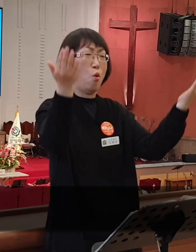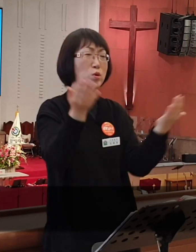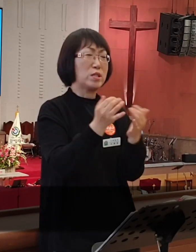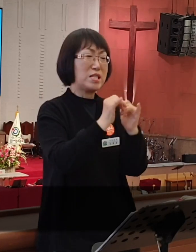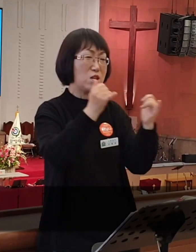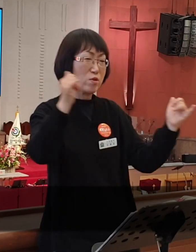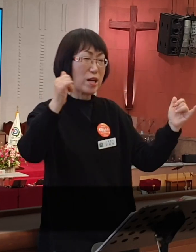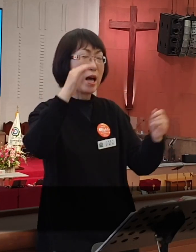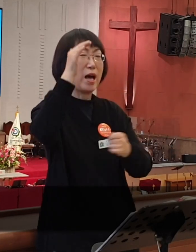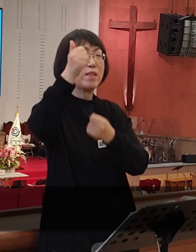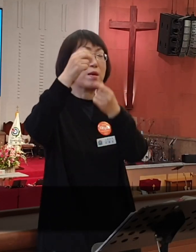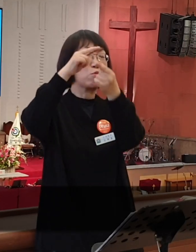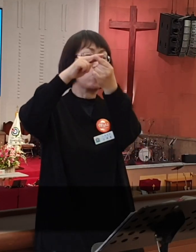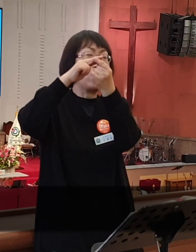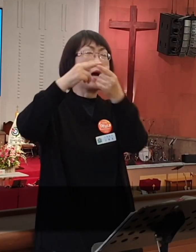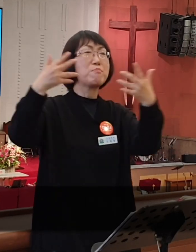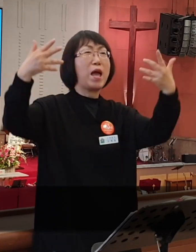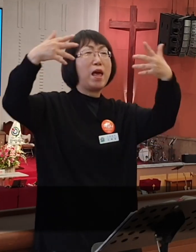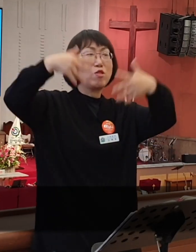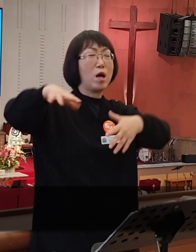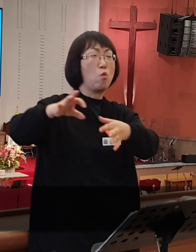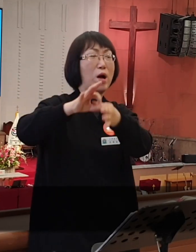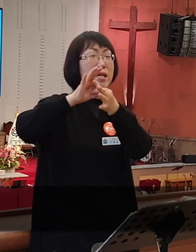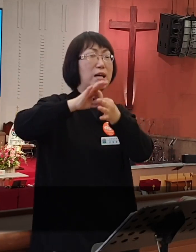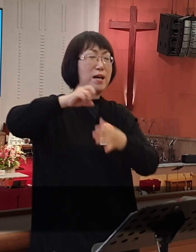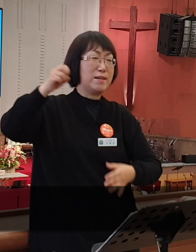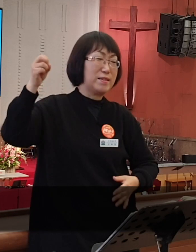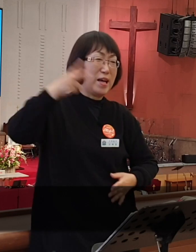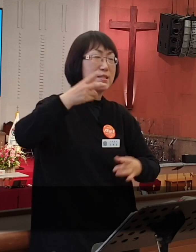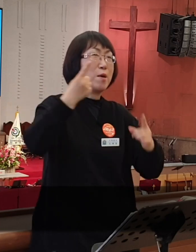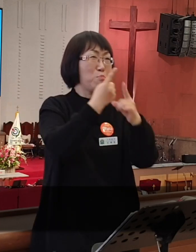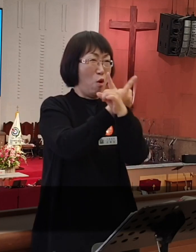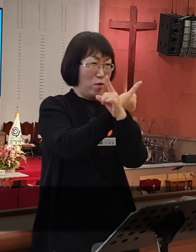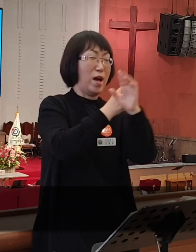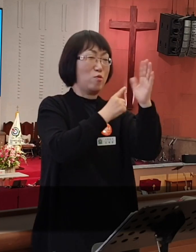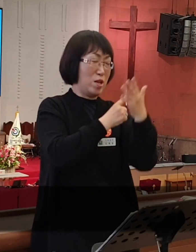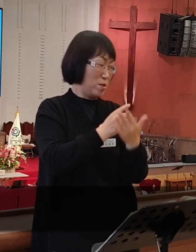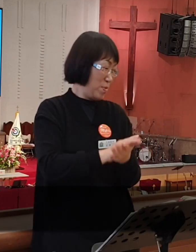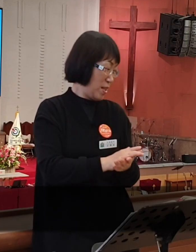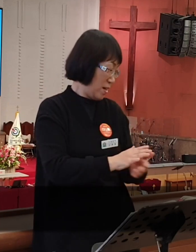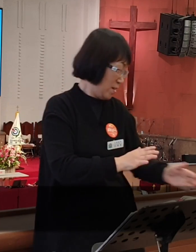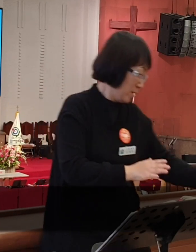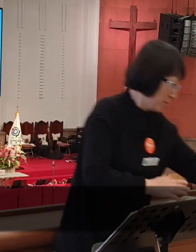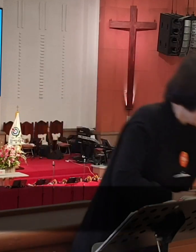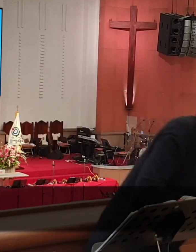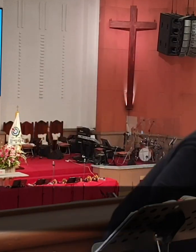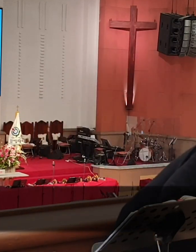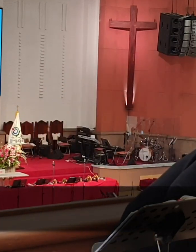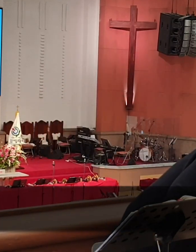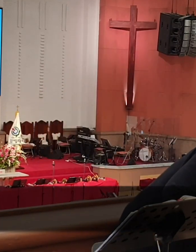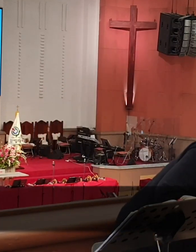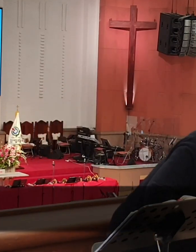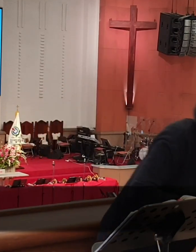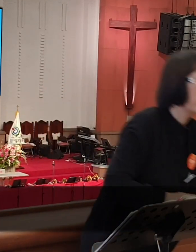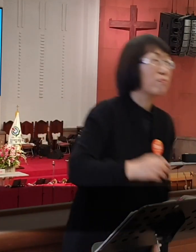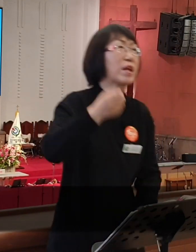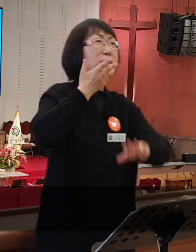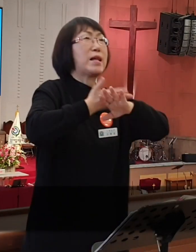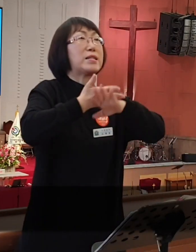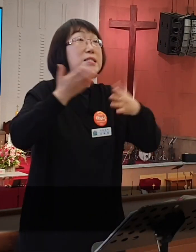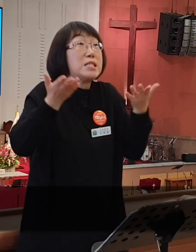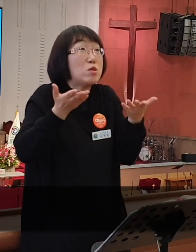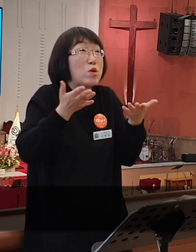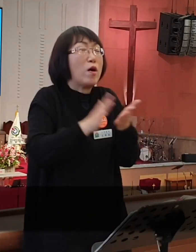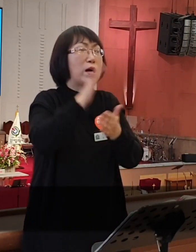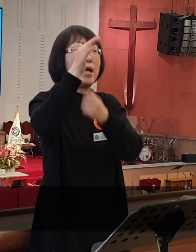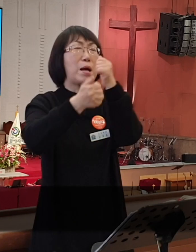인류는 그 하나님과 맺는 관계가 다시 변화된다는, 이제 관계가 달라진다는, 이제 다른 이로